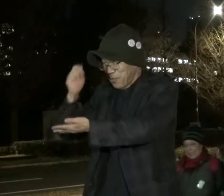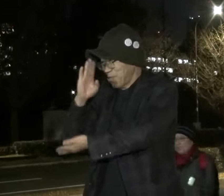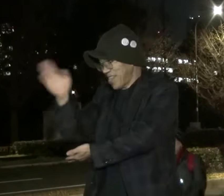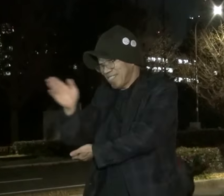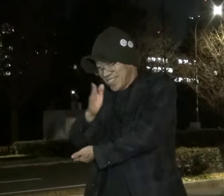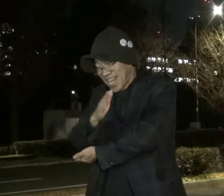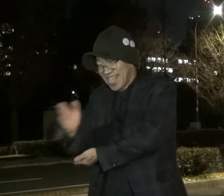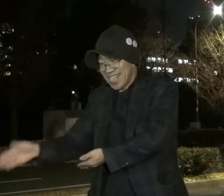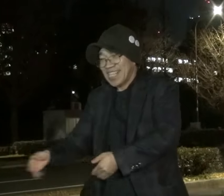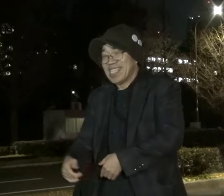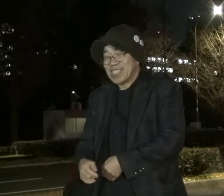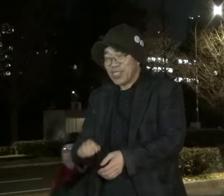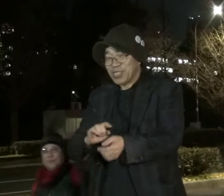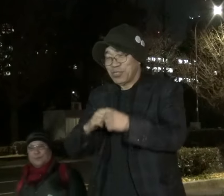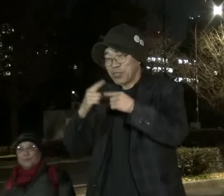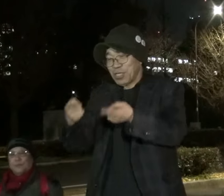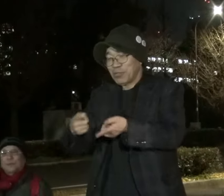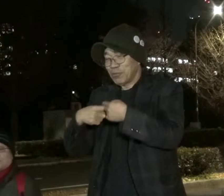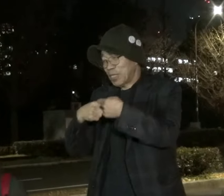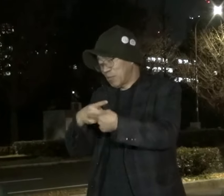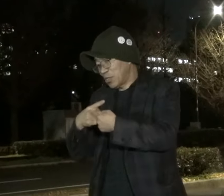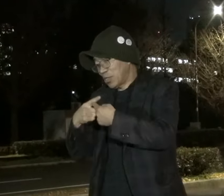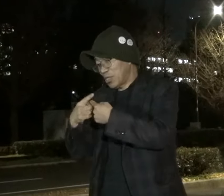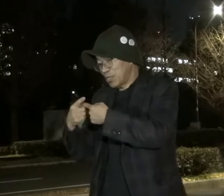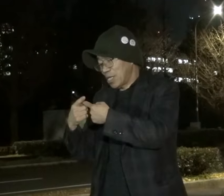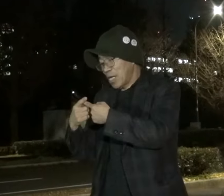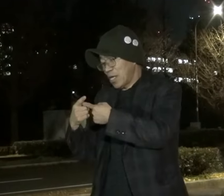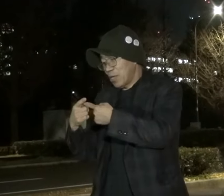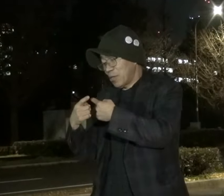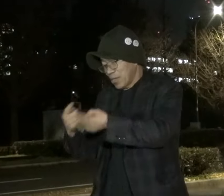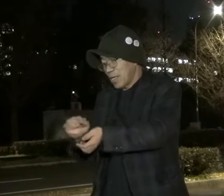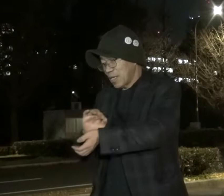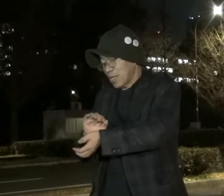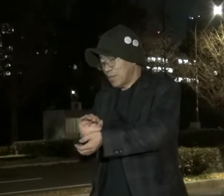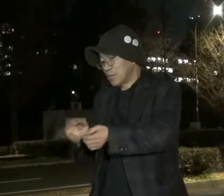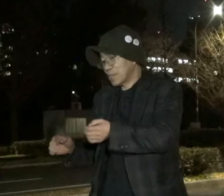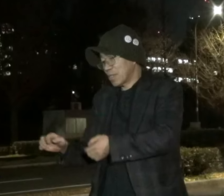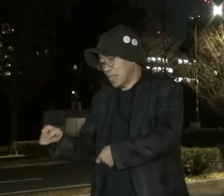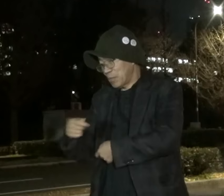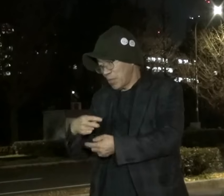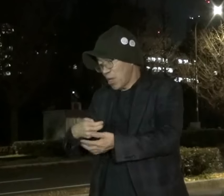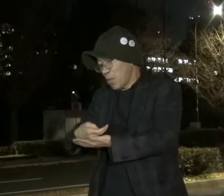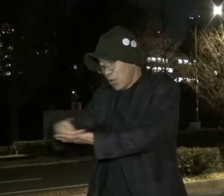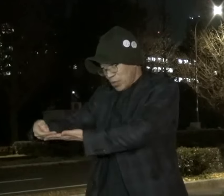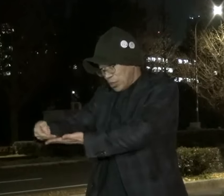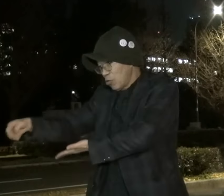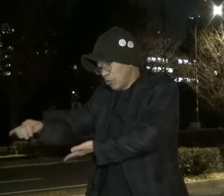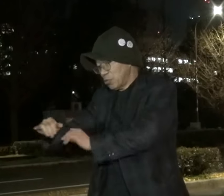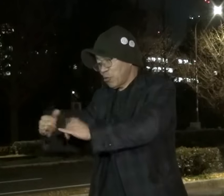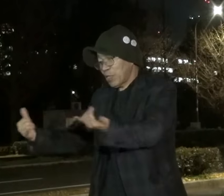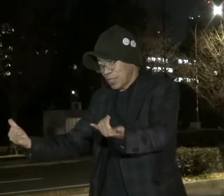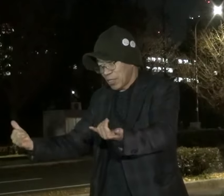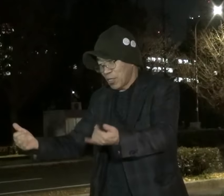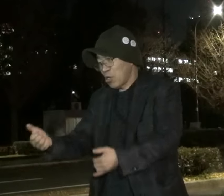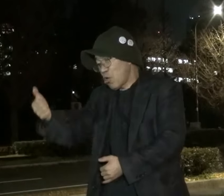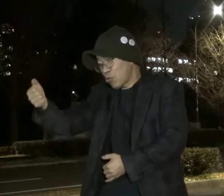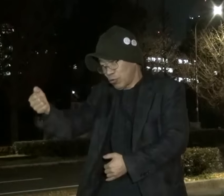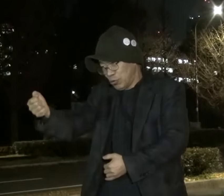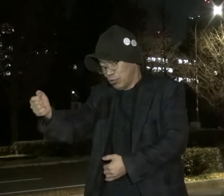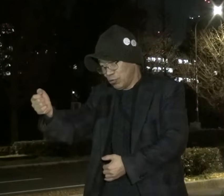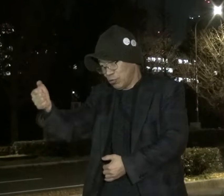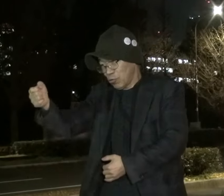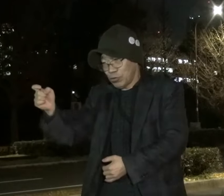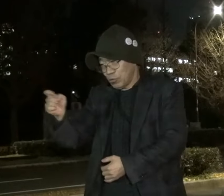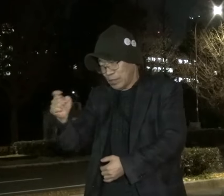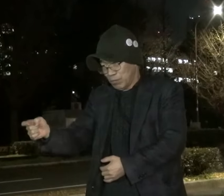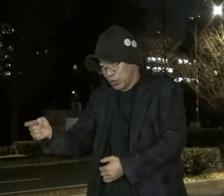病院入院患者さんから集めた署名50筆をですね持ってきて、昨日実